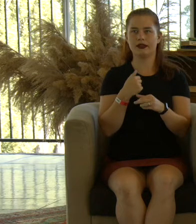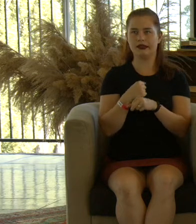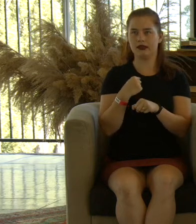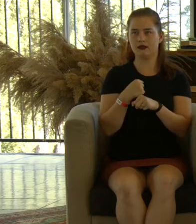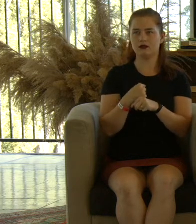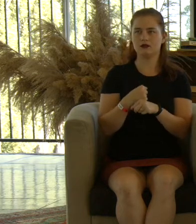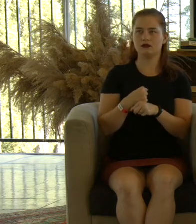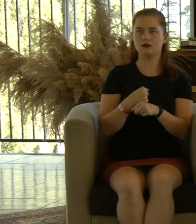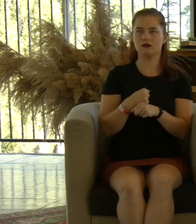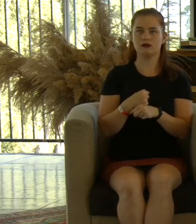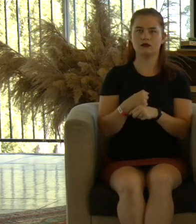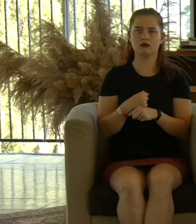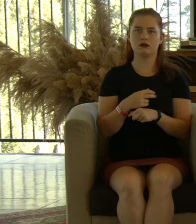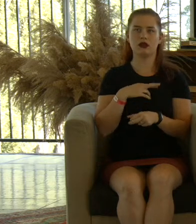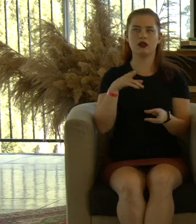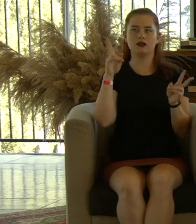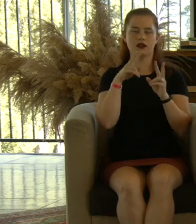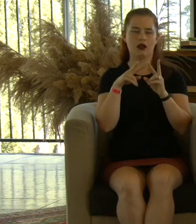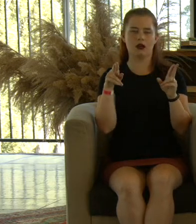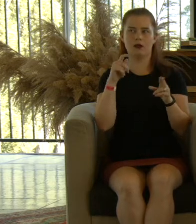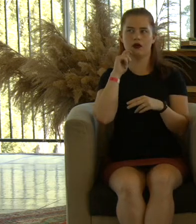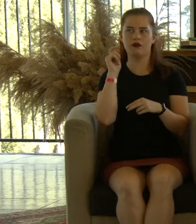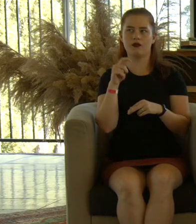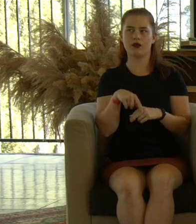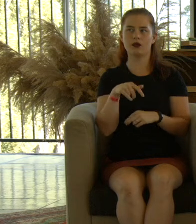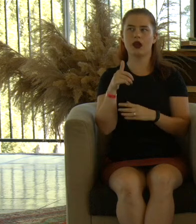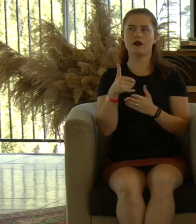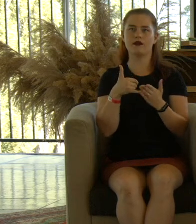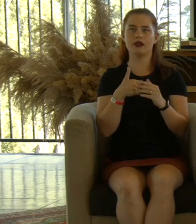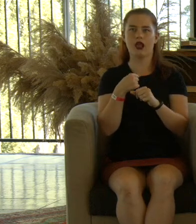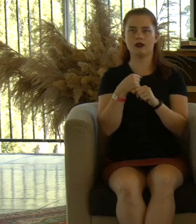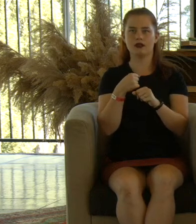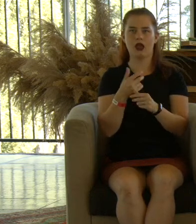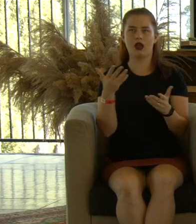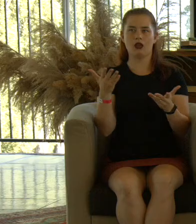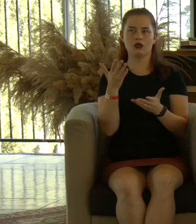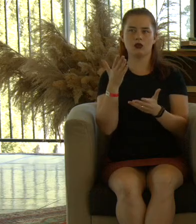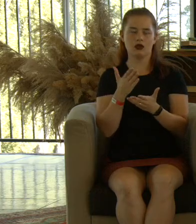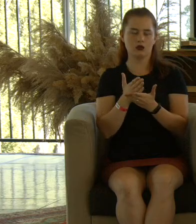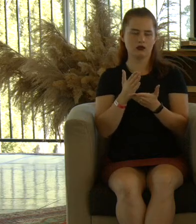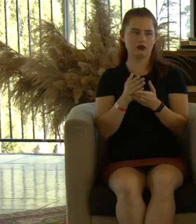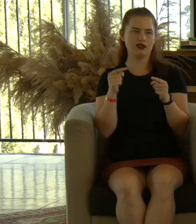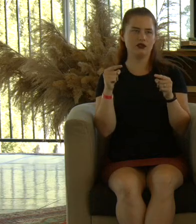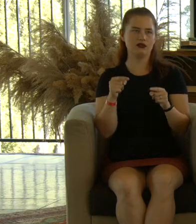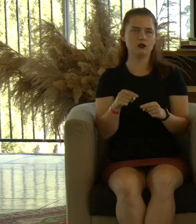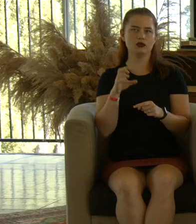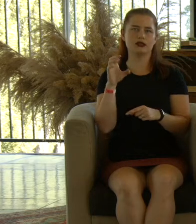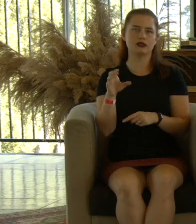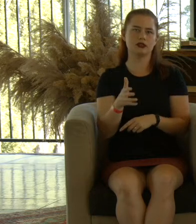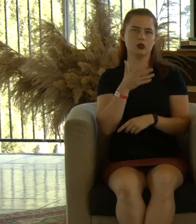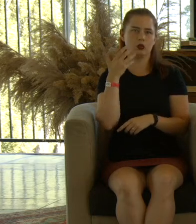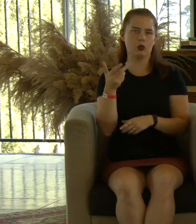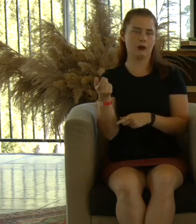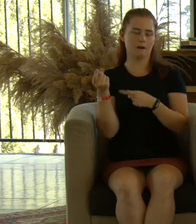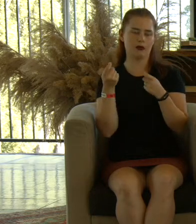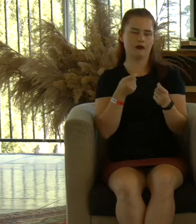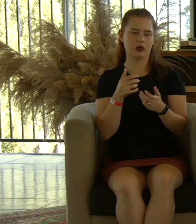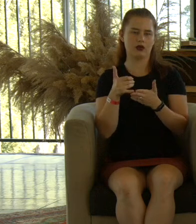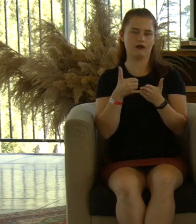самое... Ну, я не знаю, там, вот в Украине есть тоже винодельни, которые находятся плюс-минус на севере. Они берут с юга, привозят